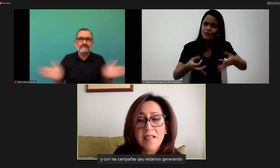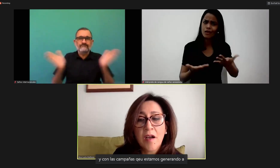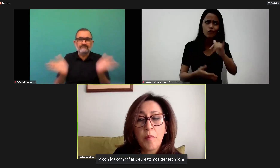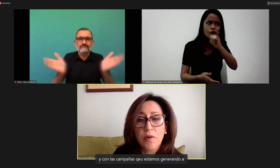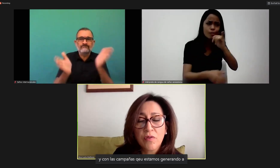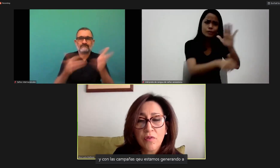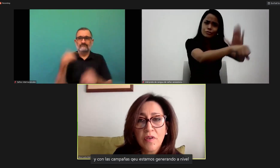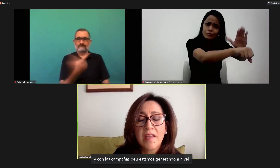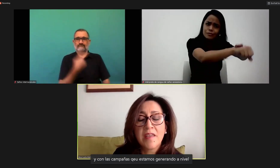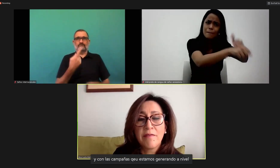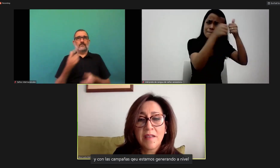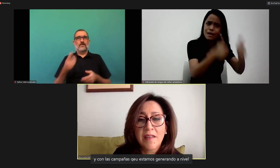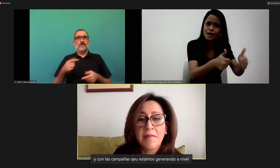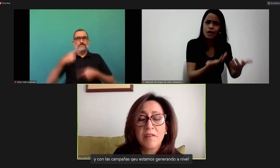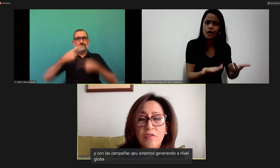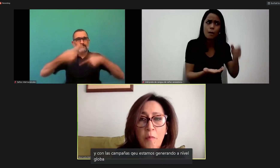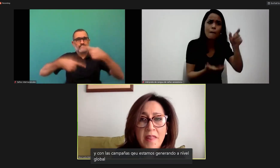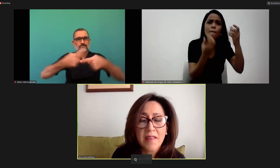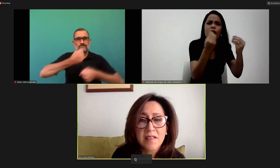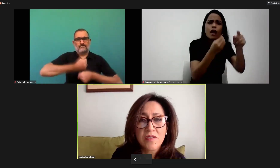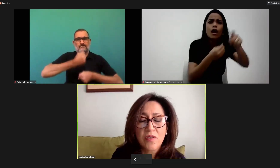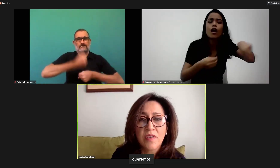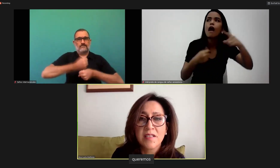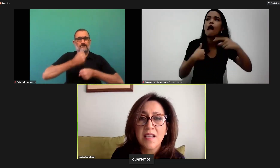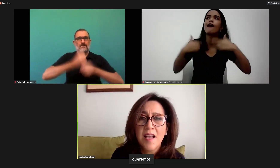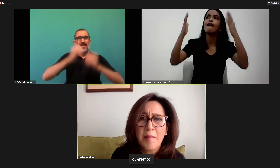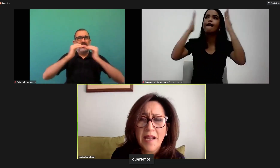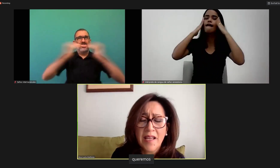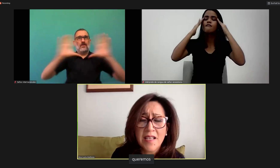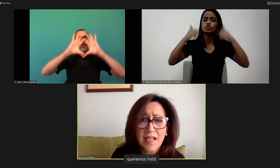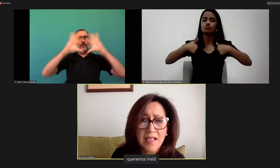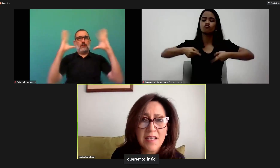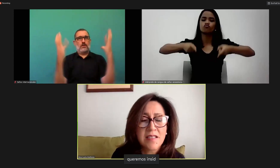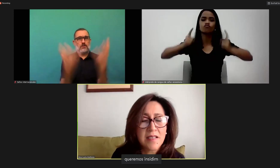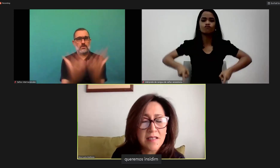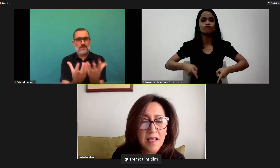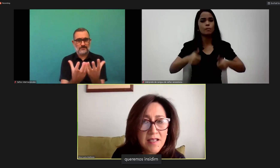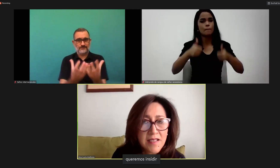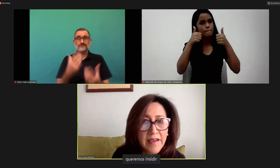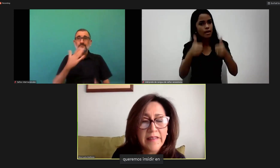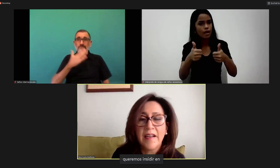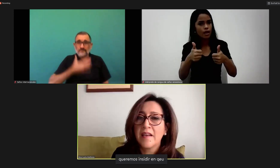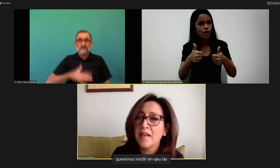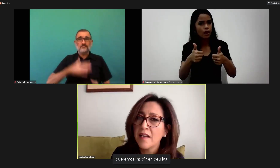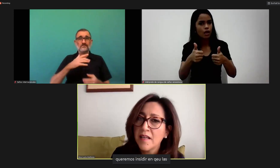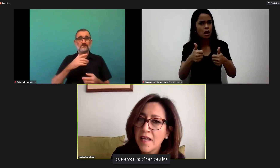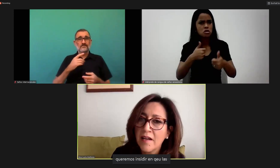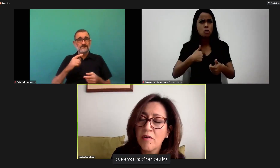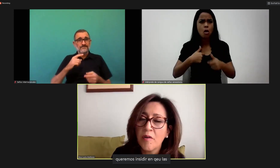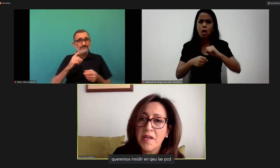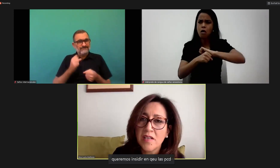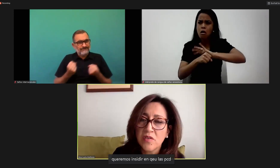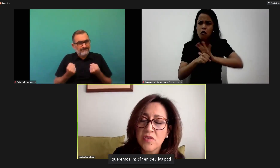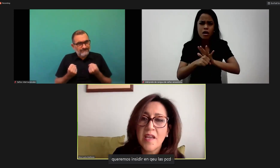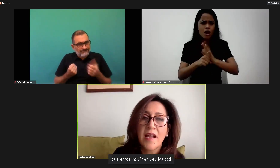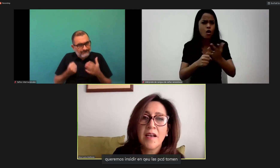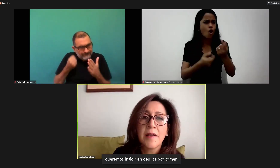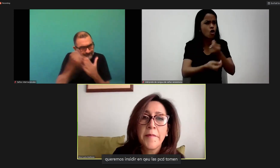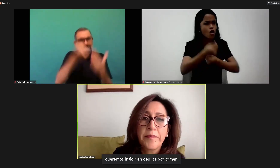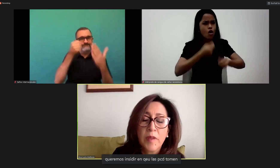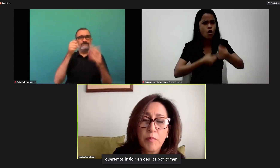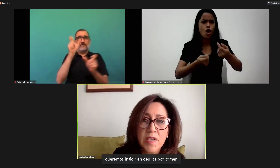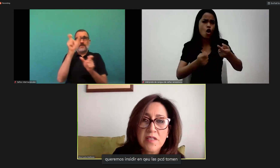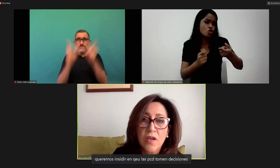para esa oportuna y efectiva toma de decisiones para que esta crisis sanitaria, económica y